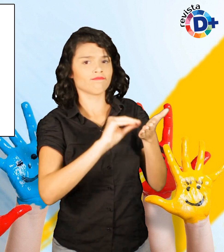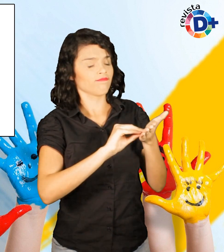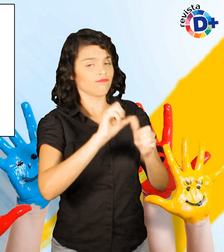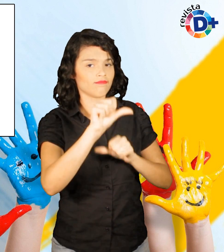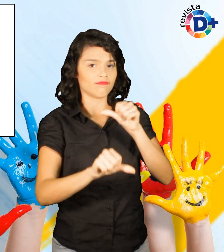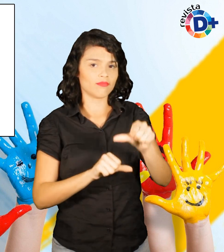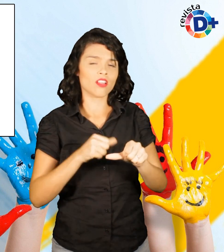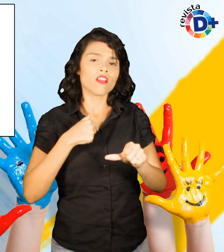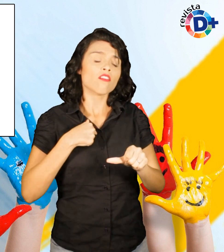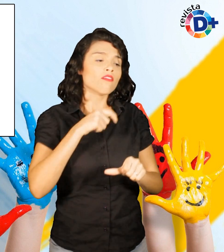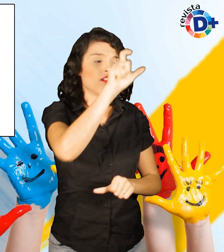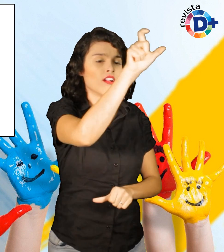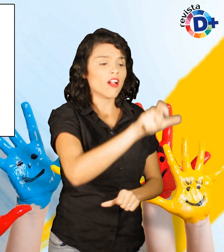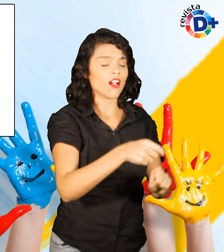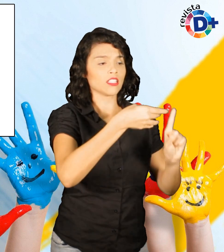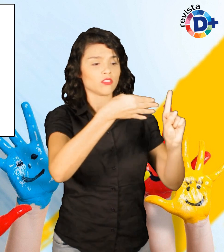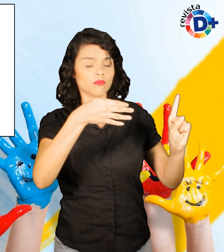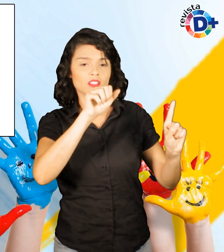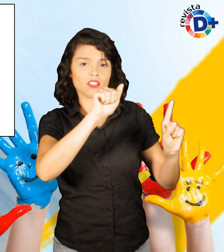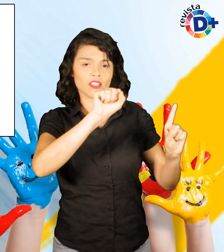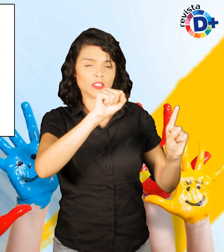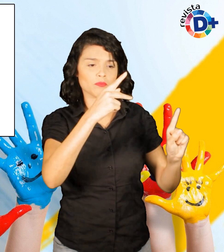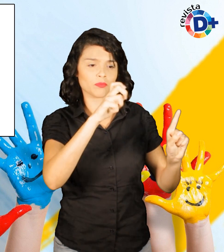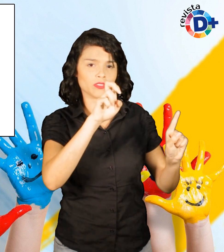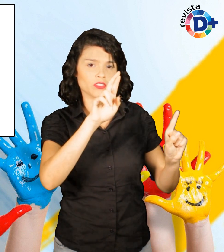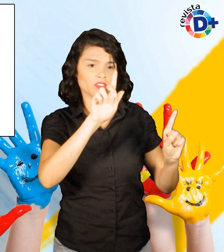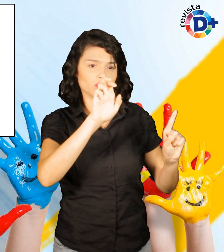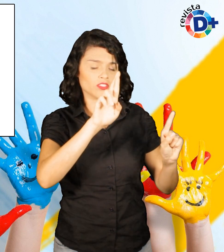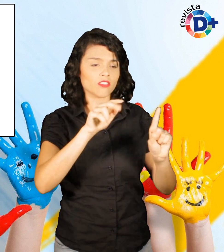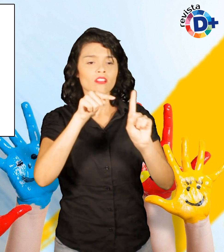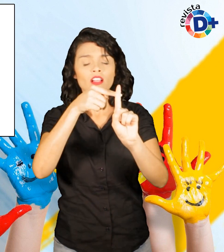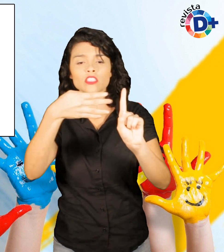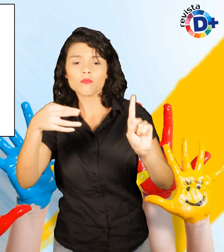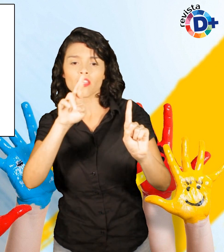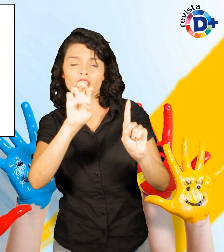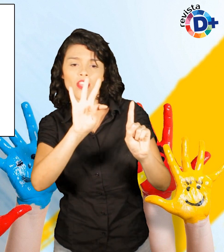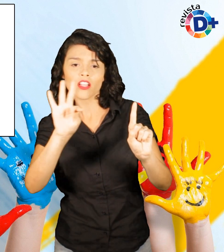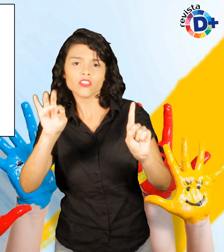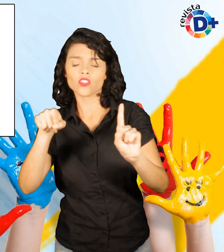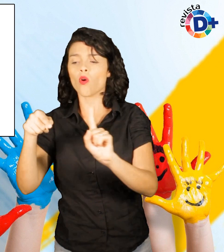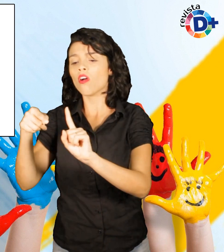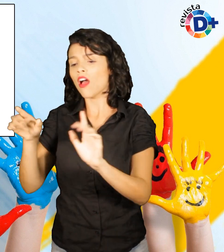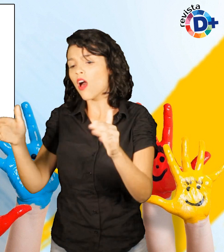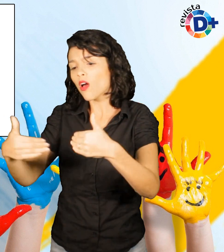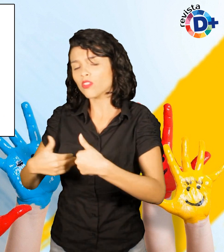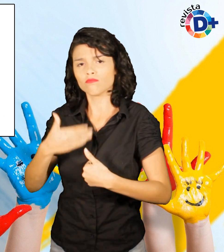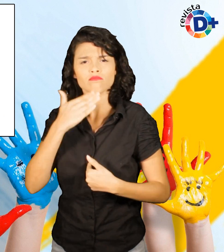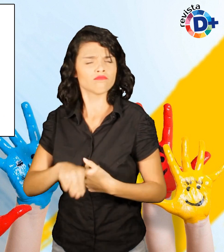falar pessoas com síndrome de Asperger, síndrome de Rett ou autismo infantil.